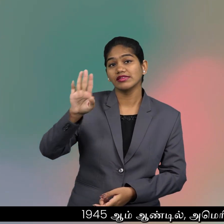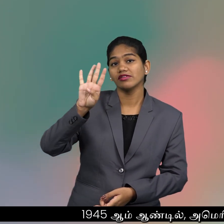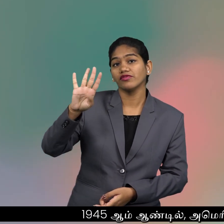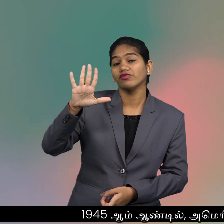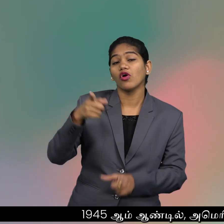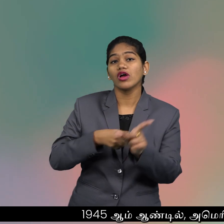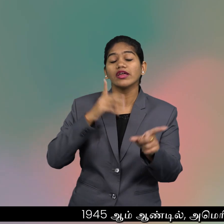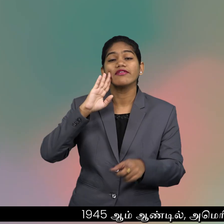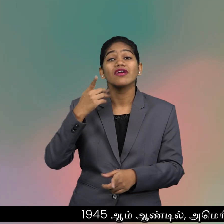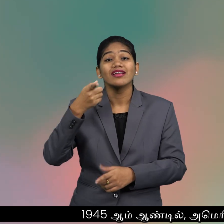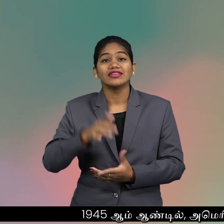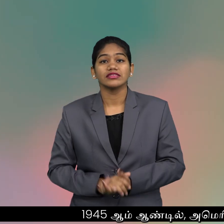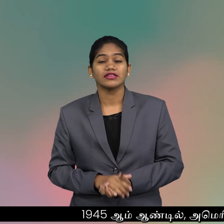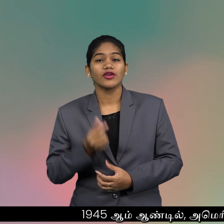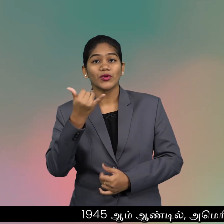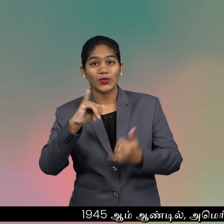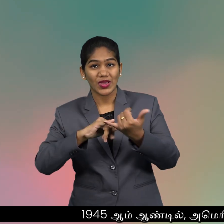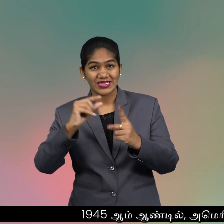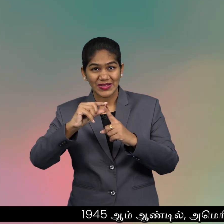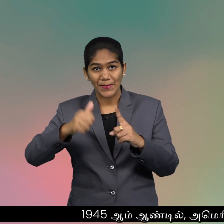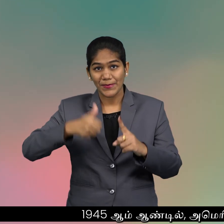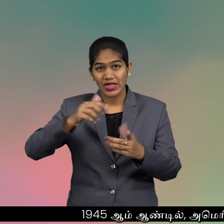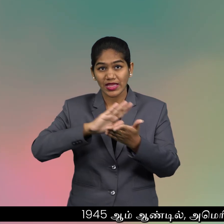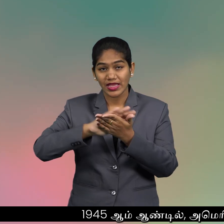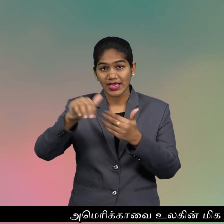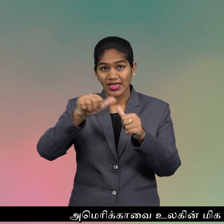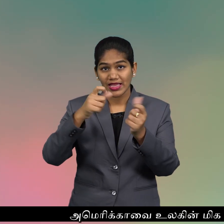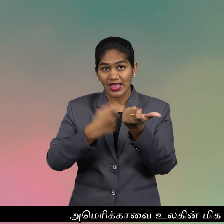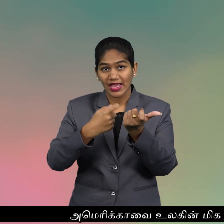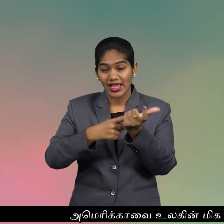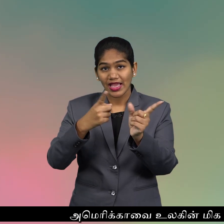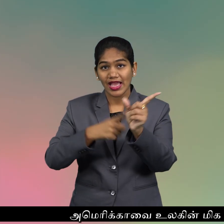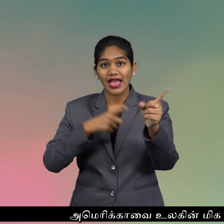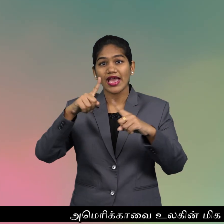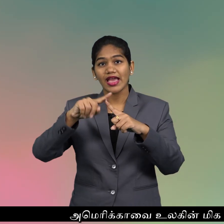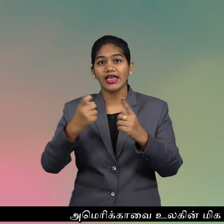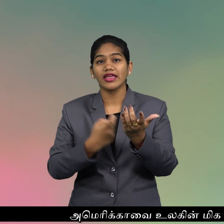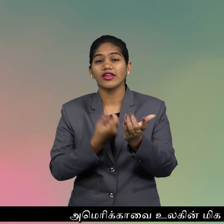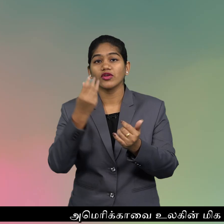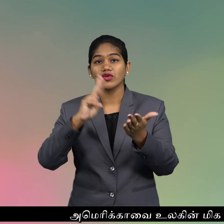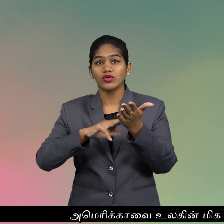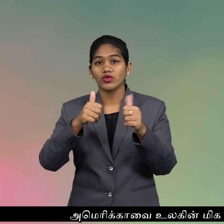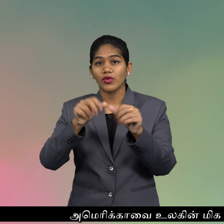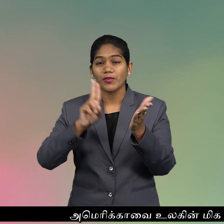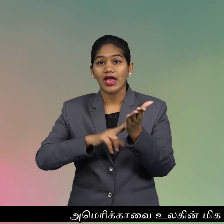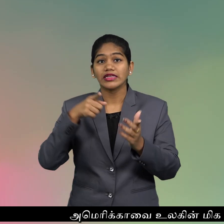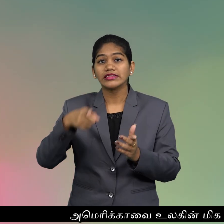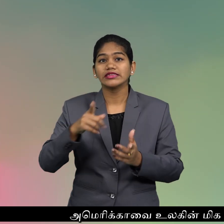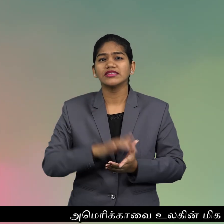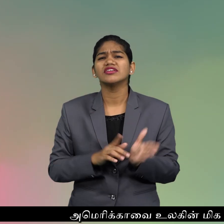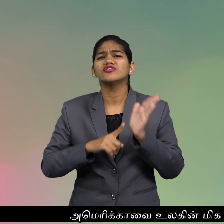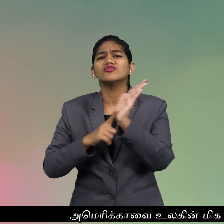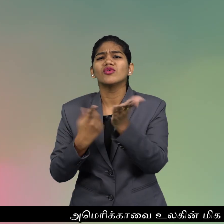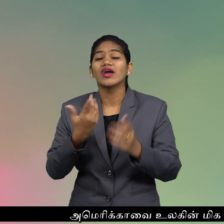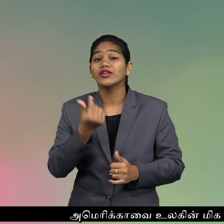1945ஆம் ஆண்டில் அமெரிக்க ஜனாதிபதி ஹாரி ட்ரூமன் அமெரிக்காவை உலகின் மிக மேலாதிக்க நாடாக